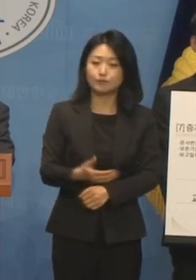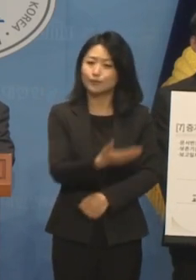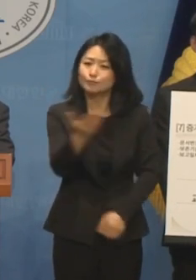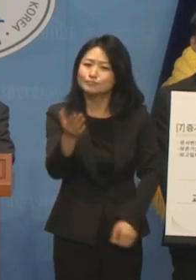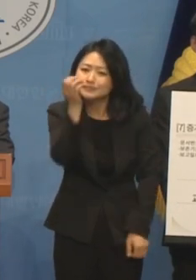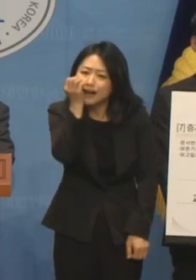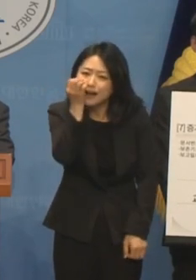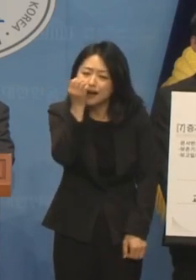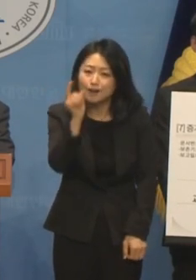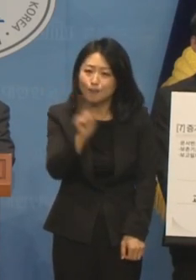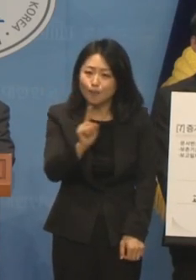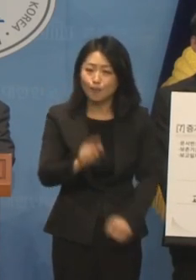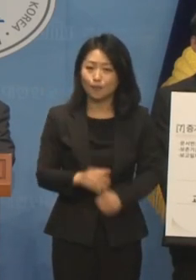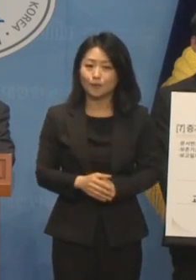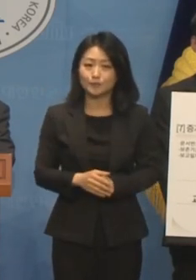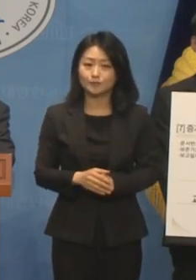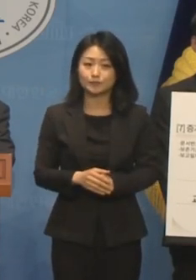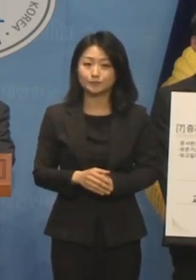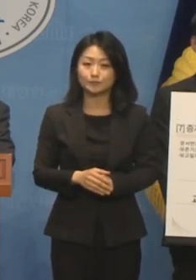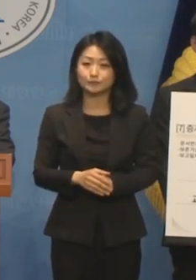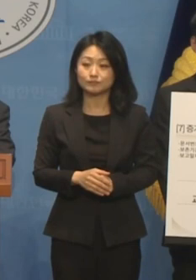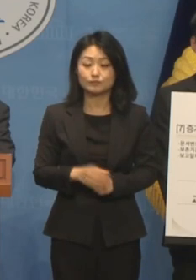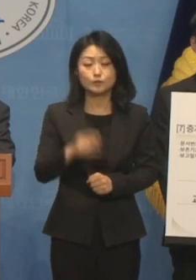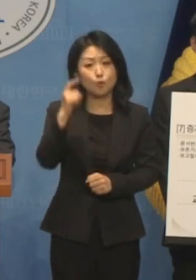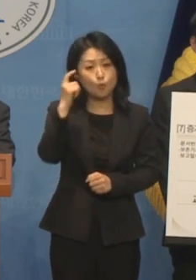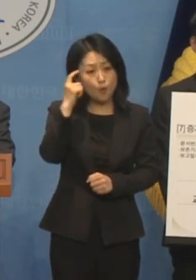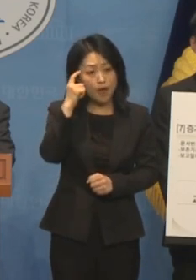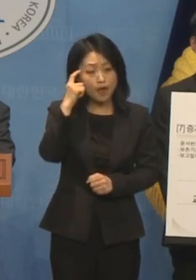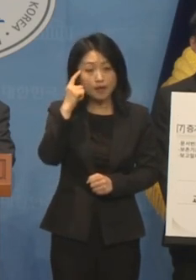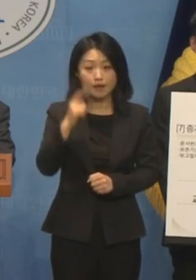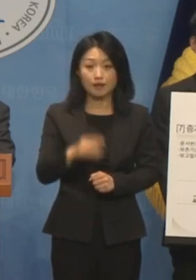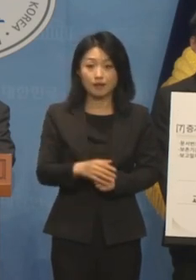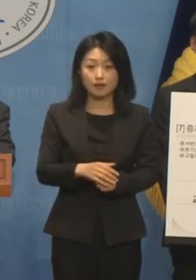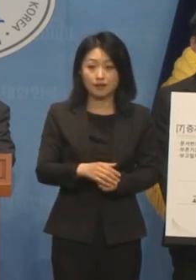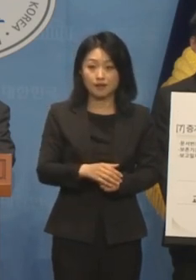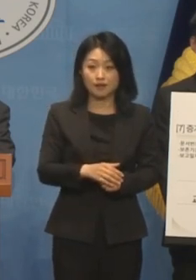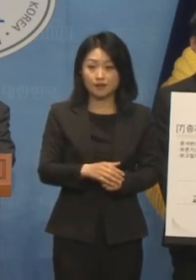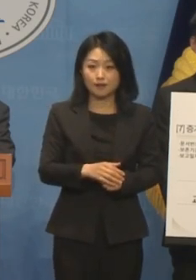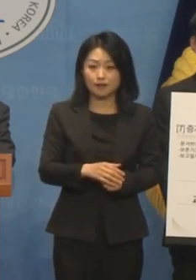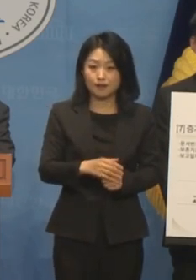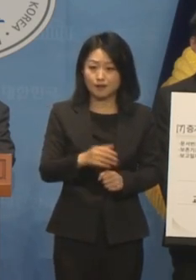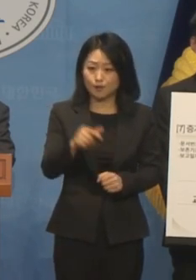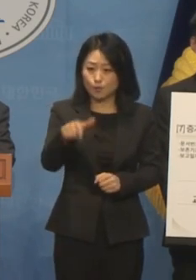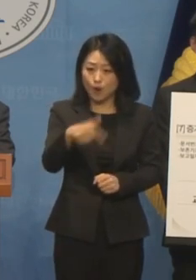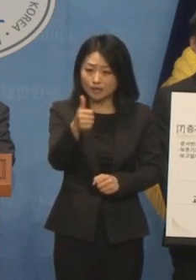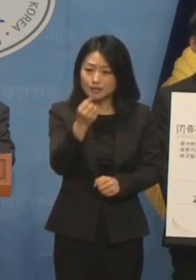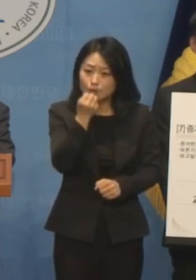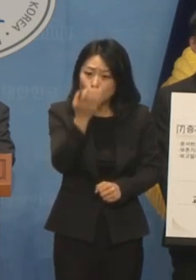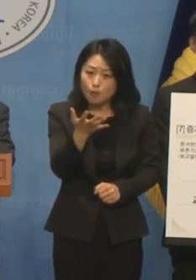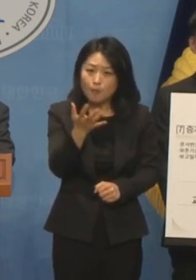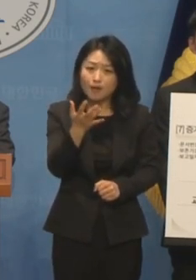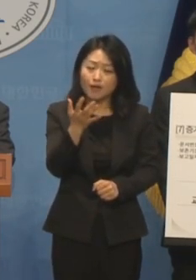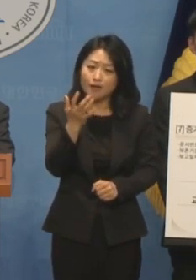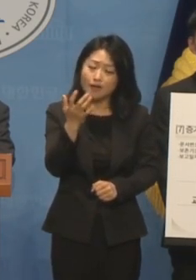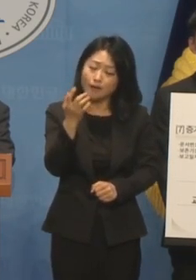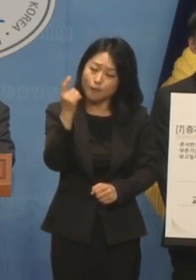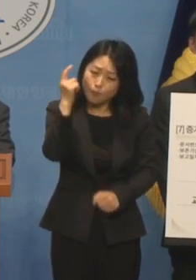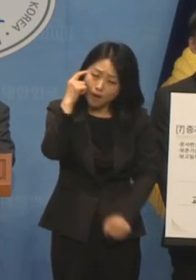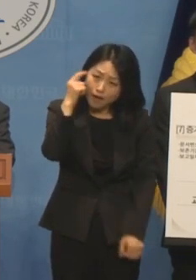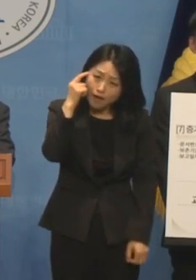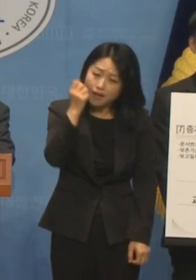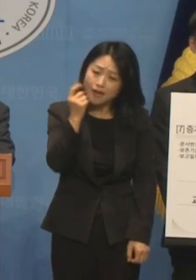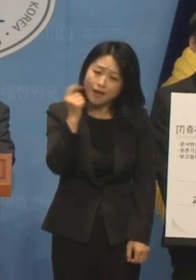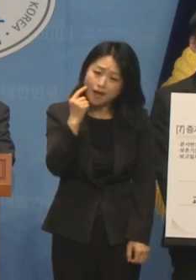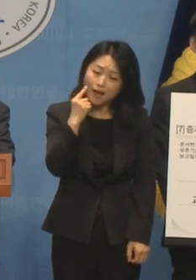않습니까? 그렇다면 도대체 왜 최 전 과장이 이상한 진술을 했을까요? 최